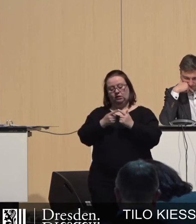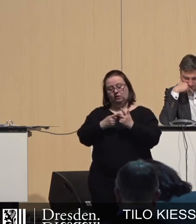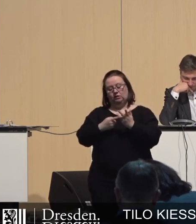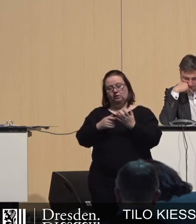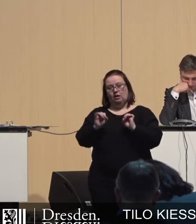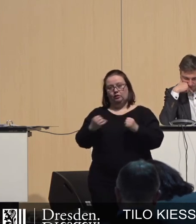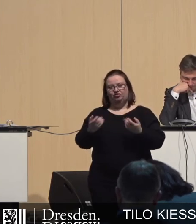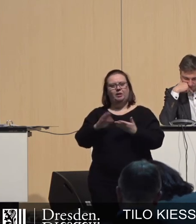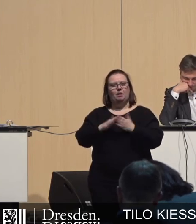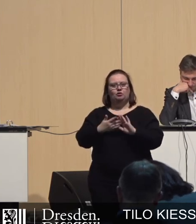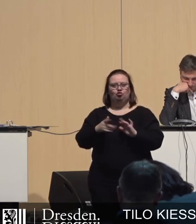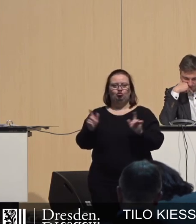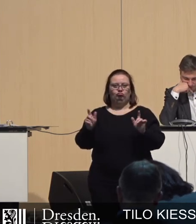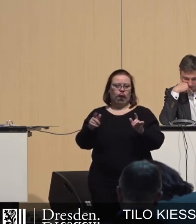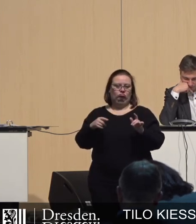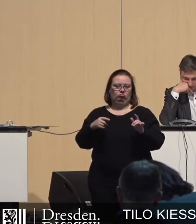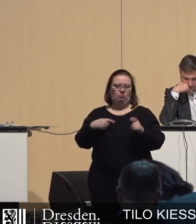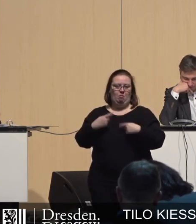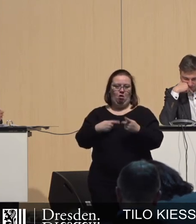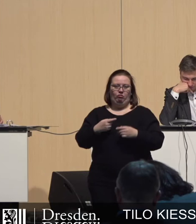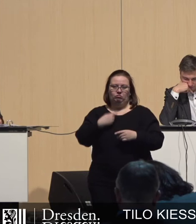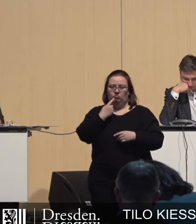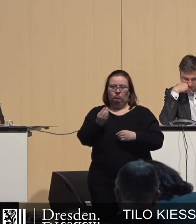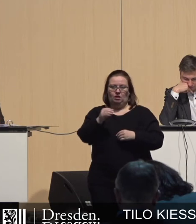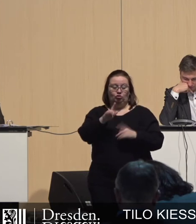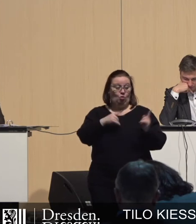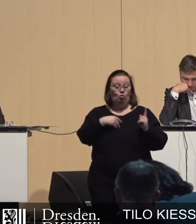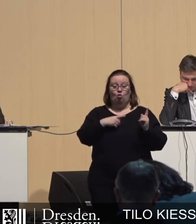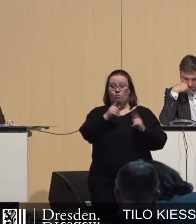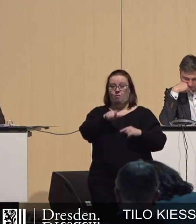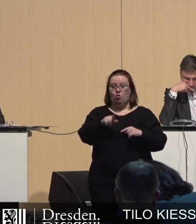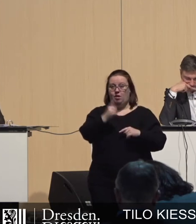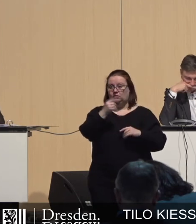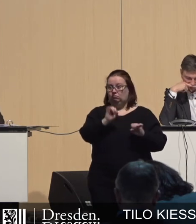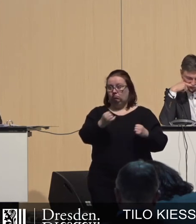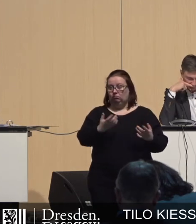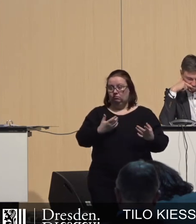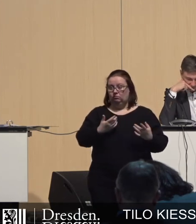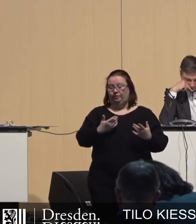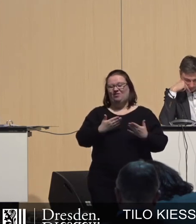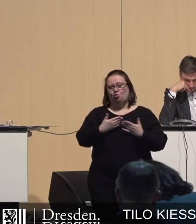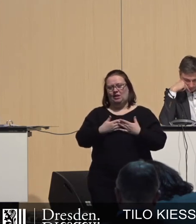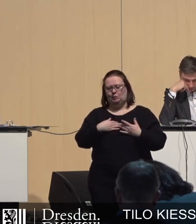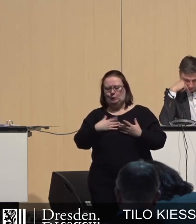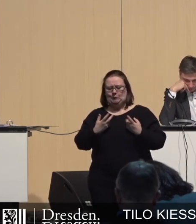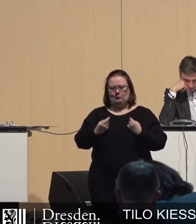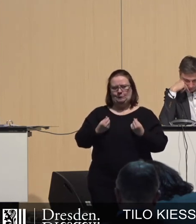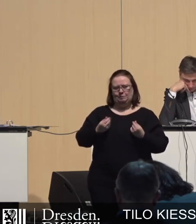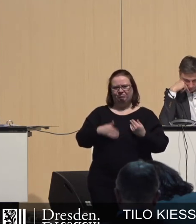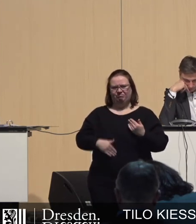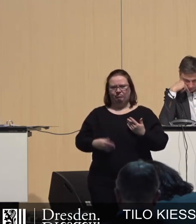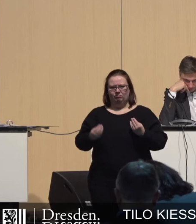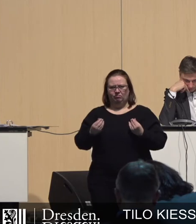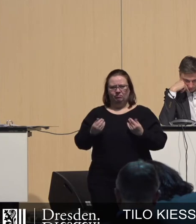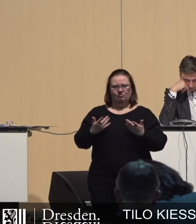das praktische Geschäft sagen. Also auch der Oberbürgermeister kann das nicht. Und genau da liegt der Hase im Pfeffer